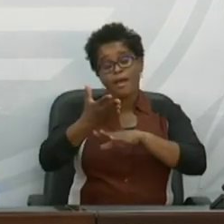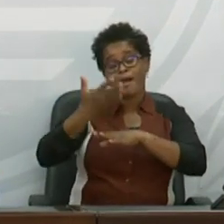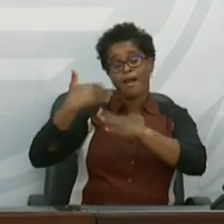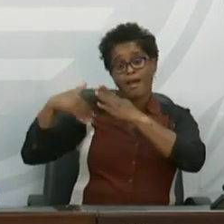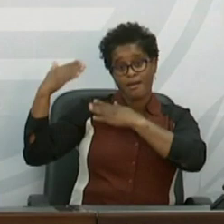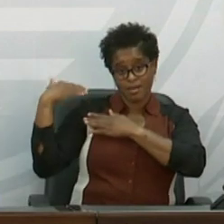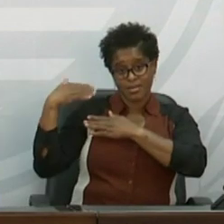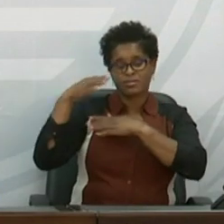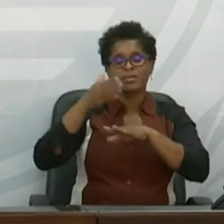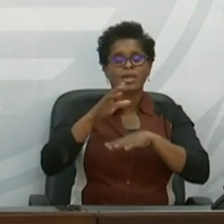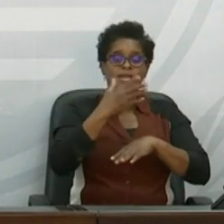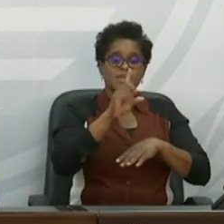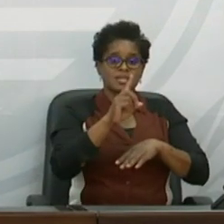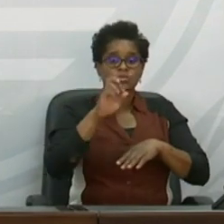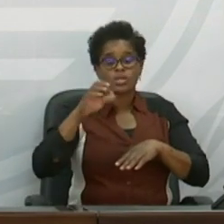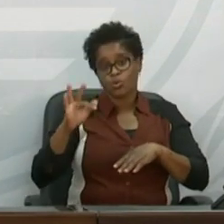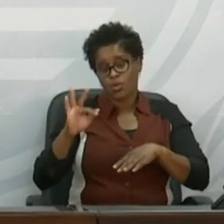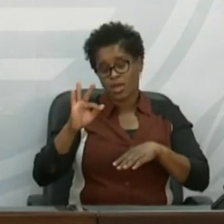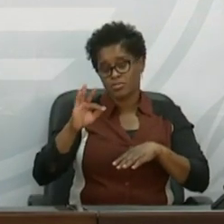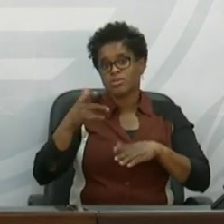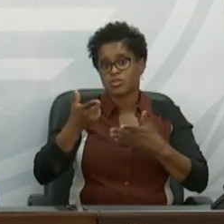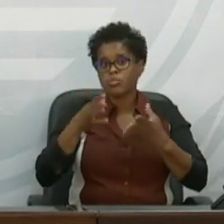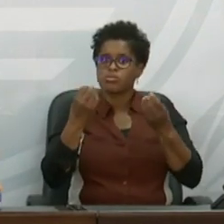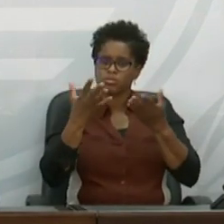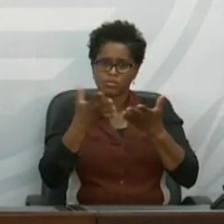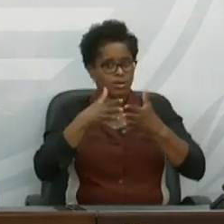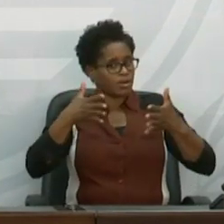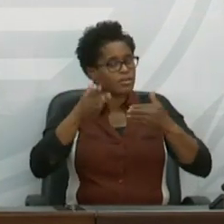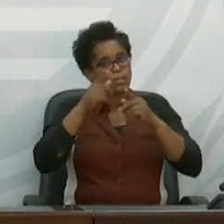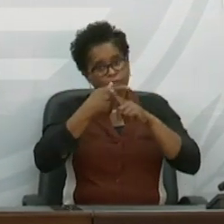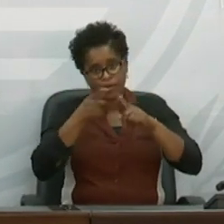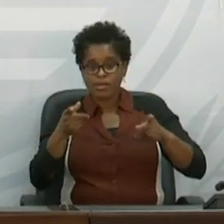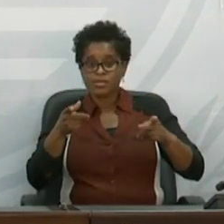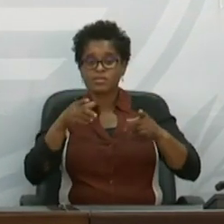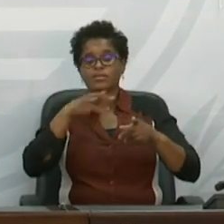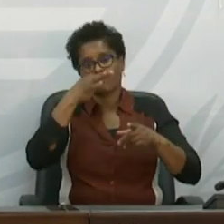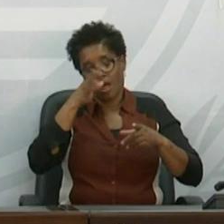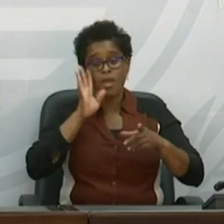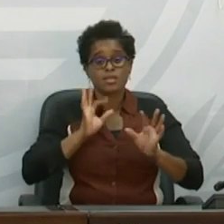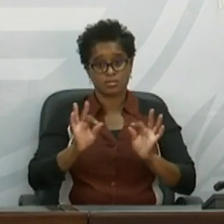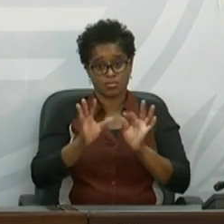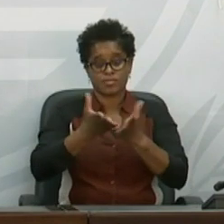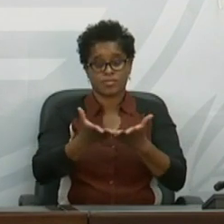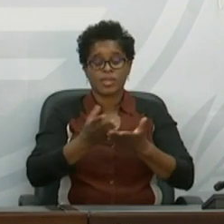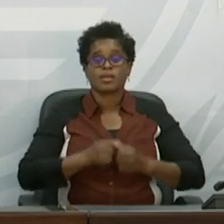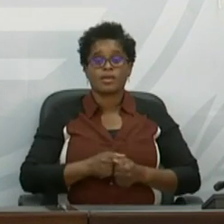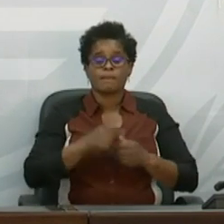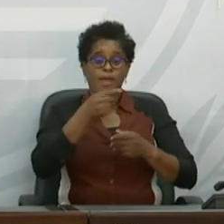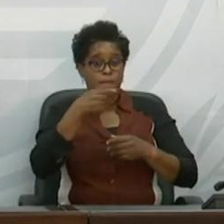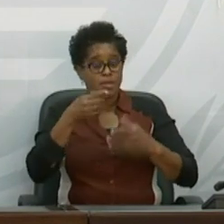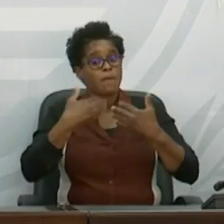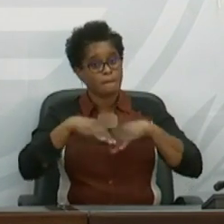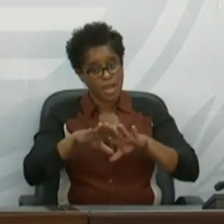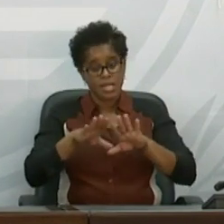de 684. Portanto, uma ligeira diferença, se podemos dizer assim, para menos,